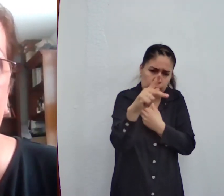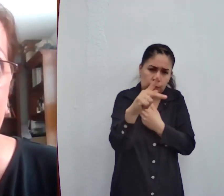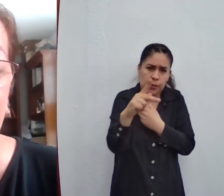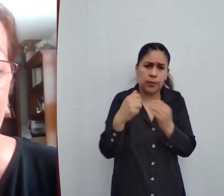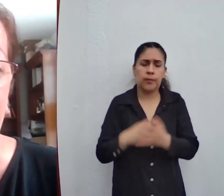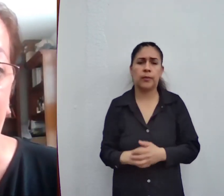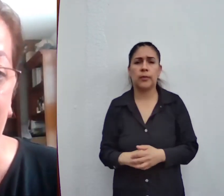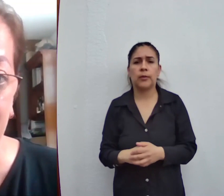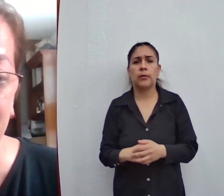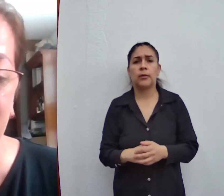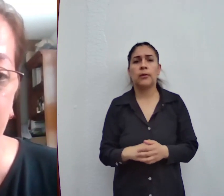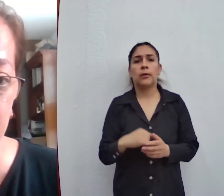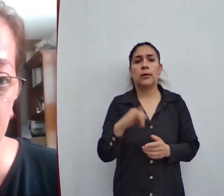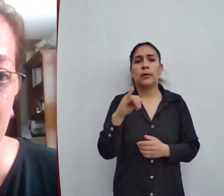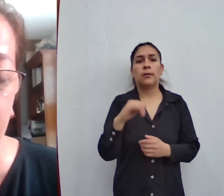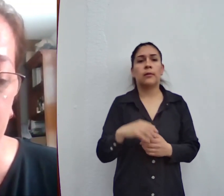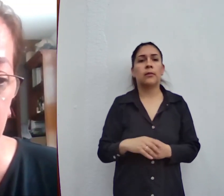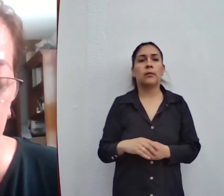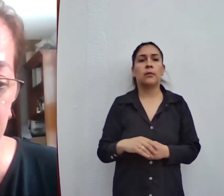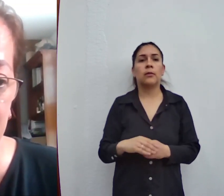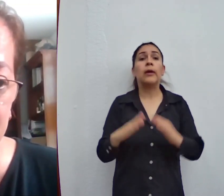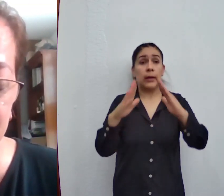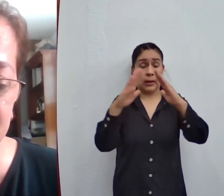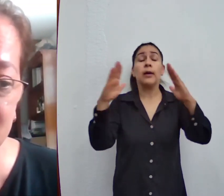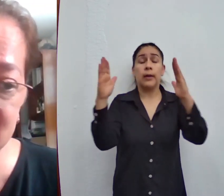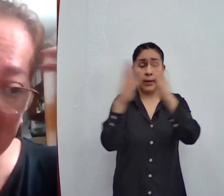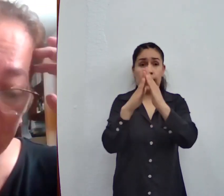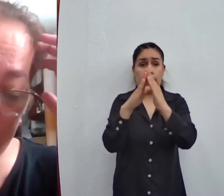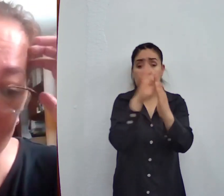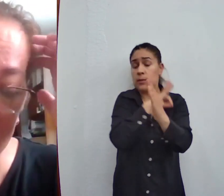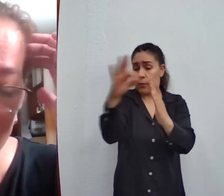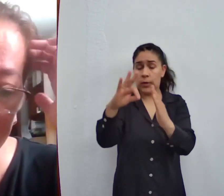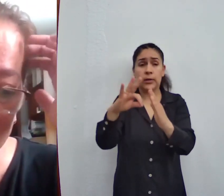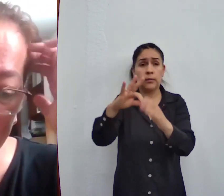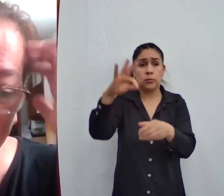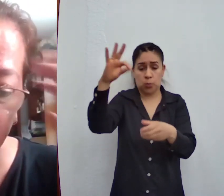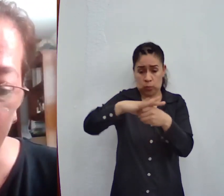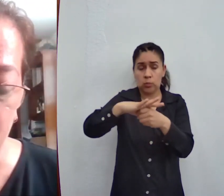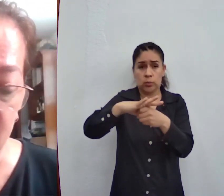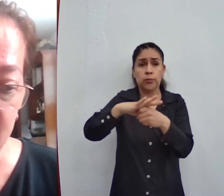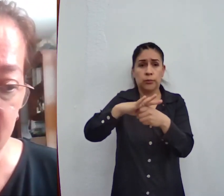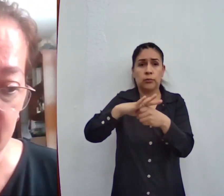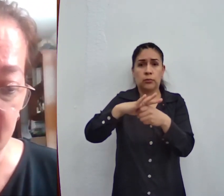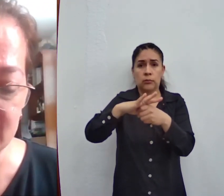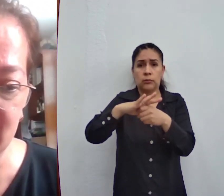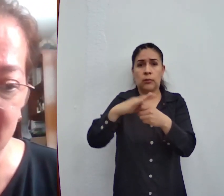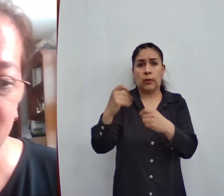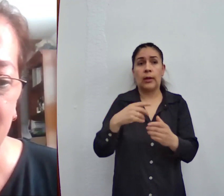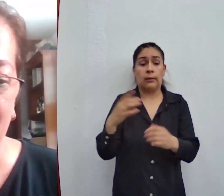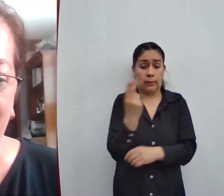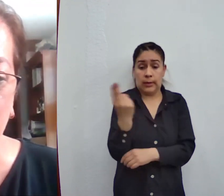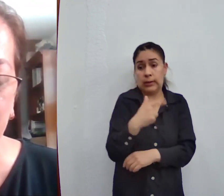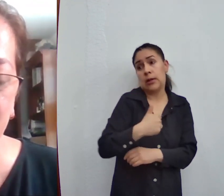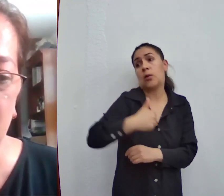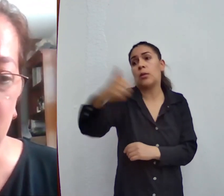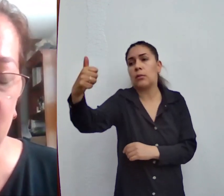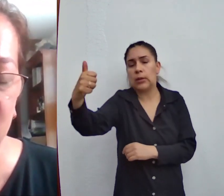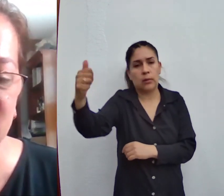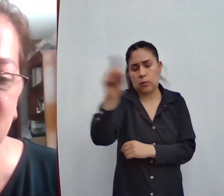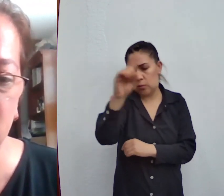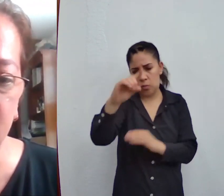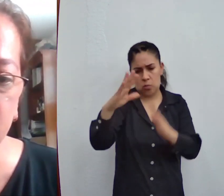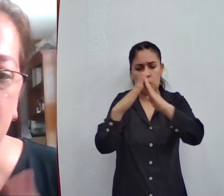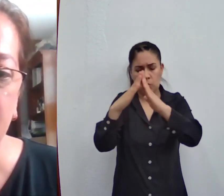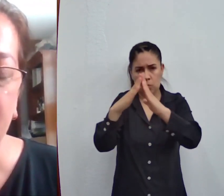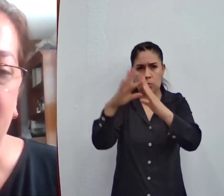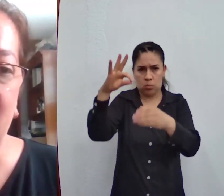lo tiene y que en la realidad funciona, porque yo ya vi las credenciales de elector de estos dos recién electores, porque